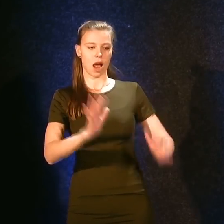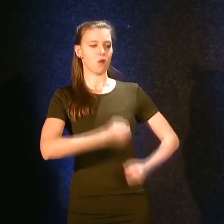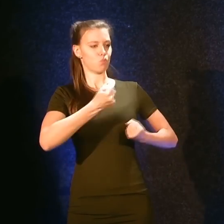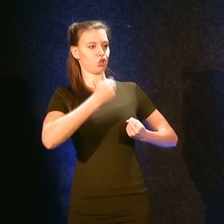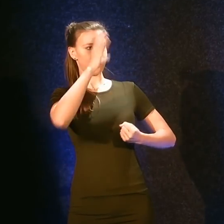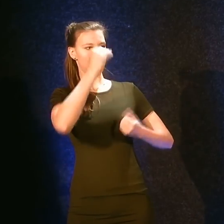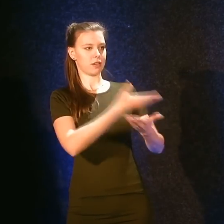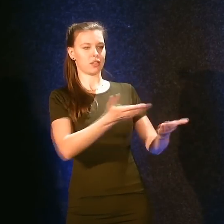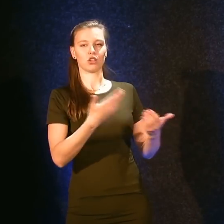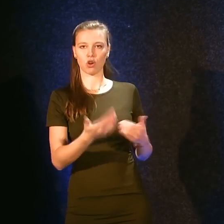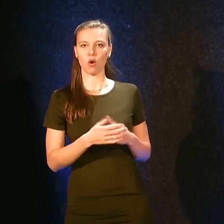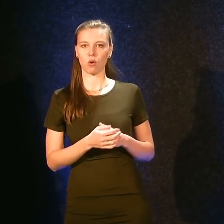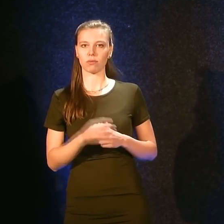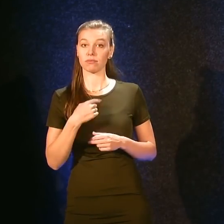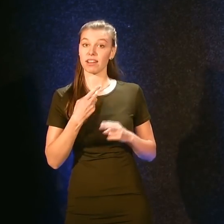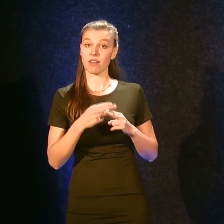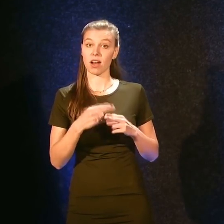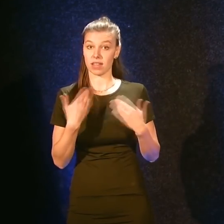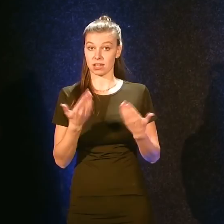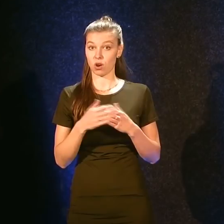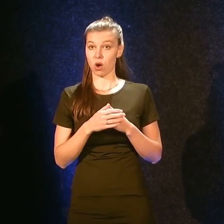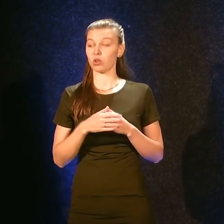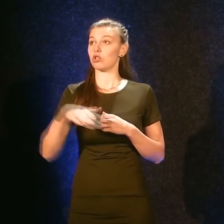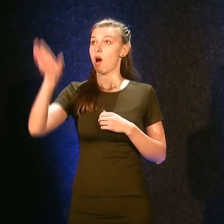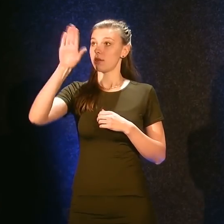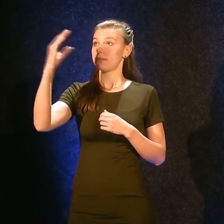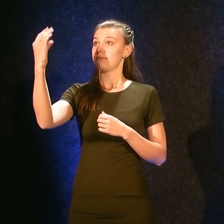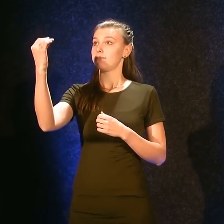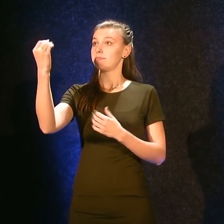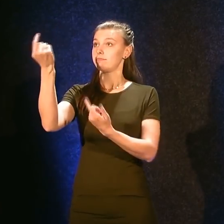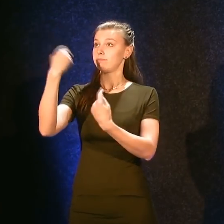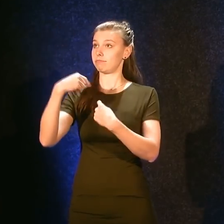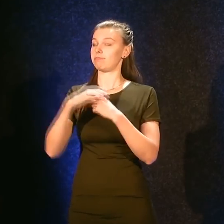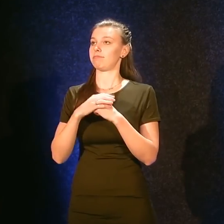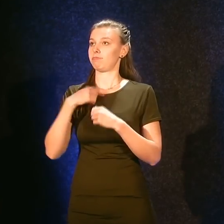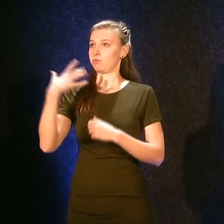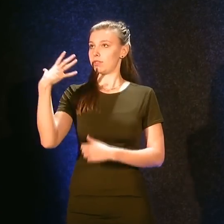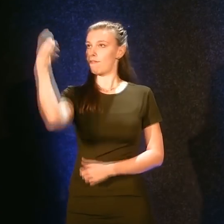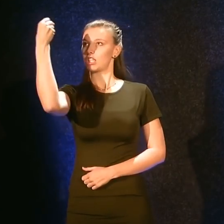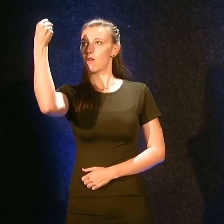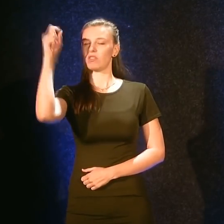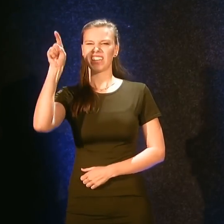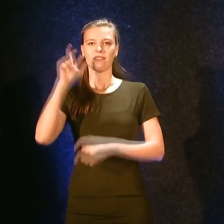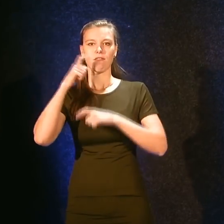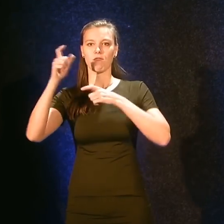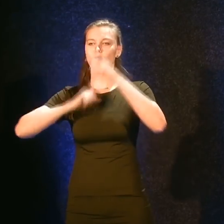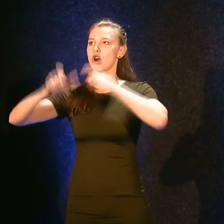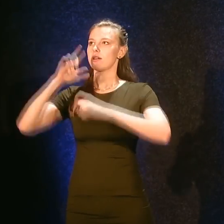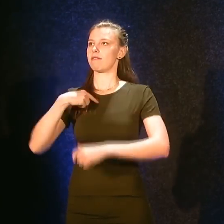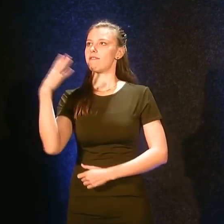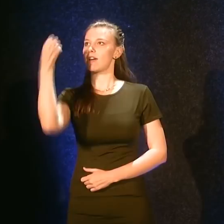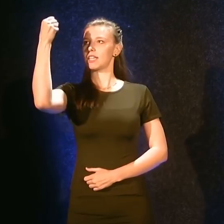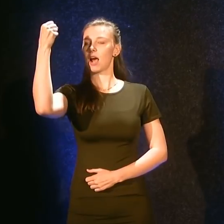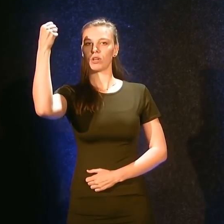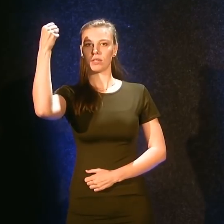Ik verwacht dat het zo zal gaan. God heeft gesproken. Daar houd ik me aan vast. Ben jij een Paulus